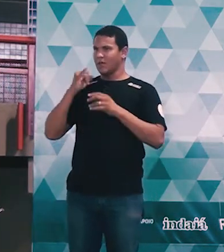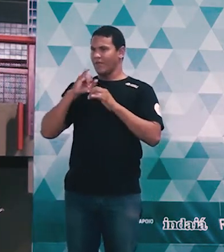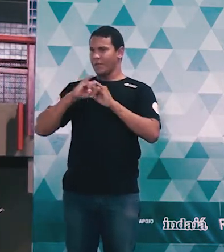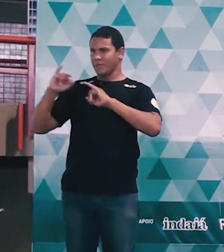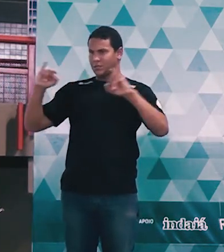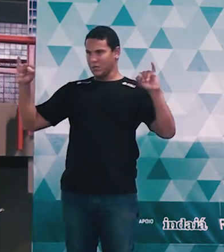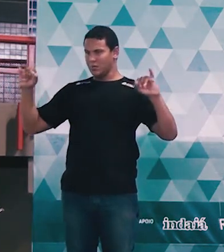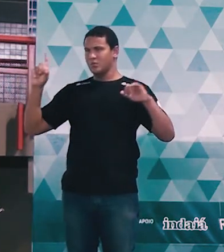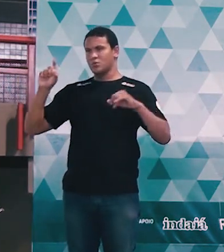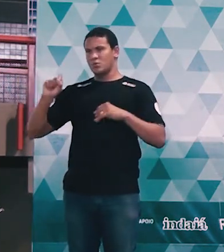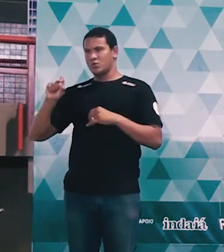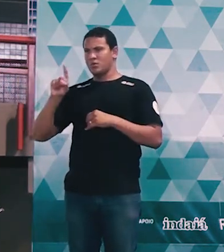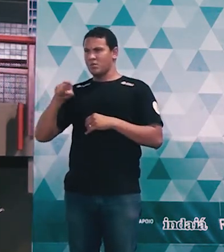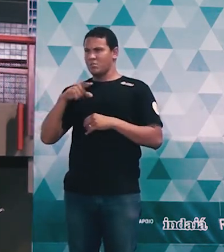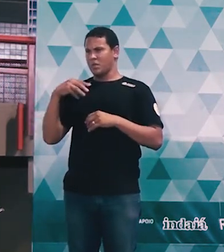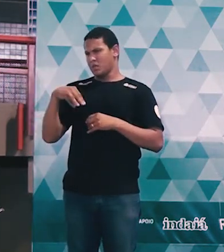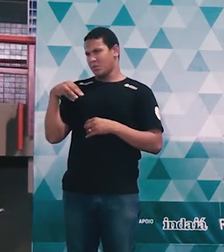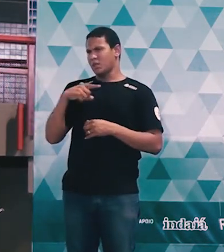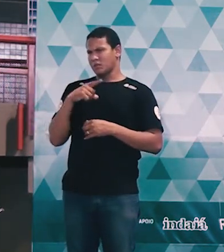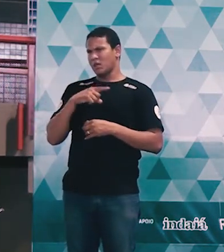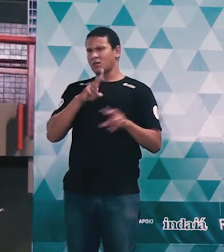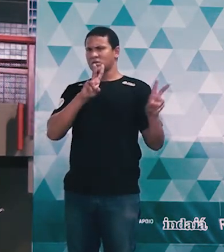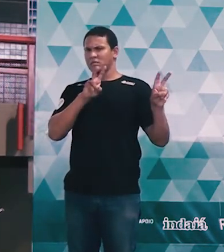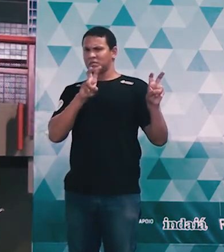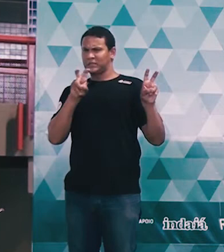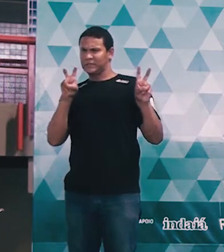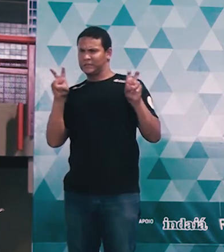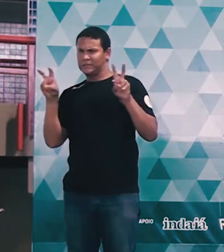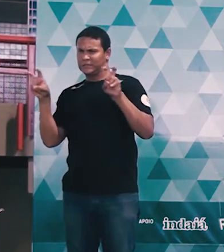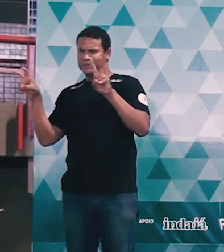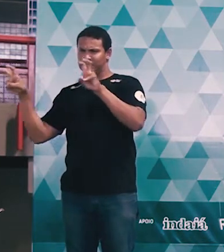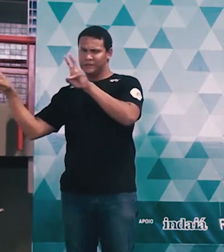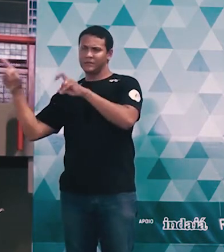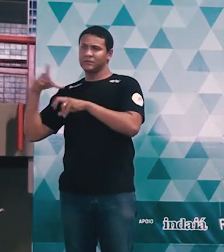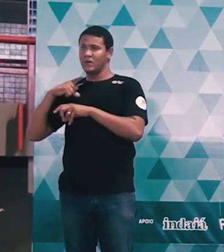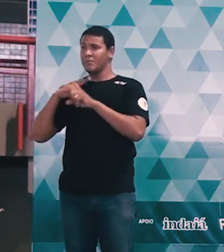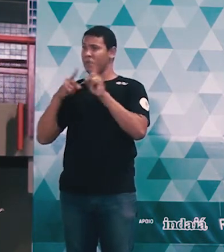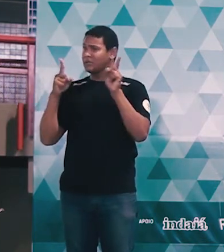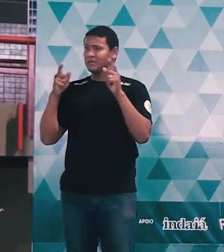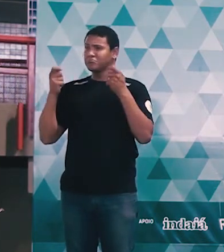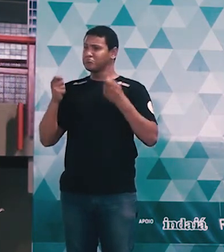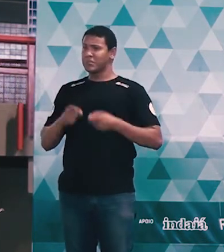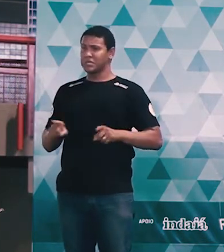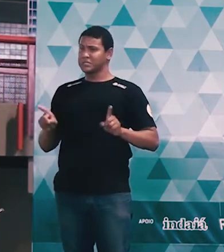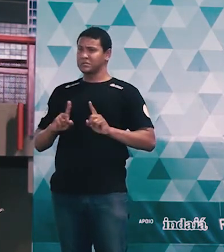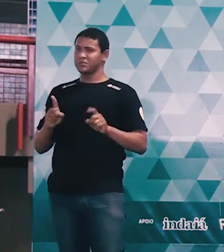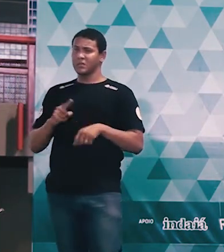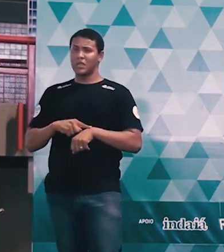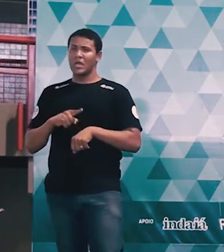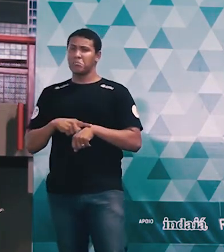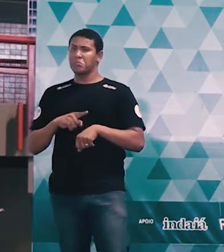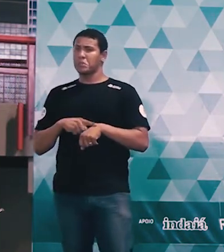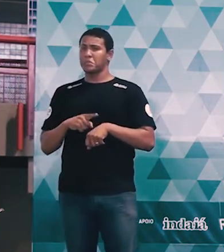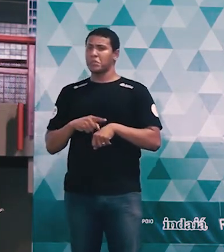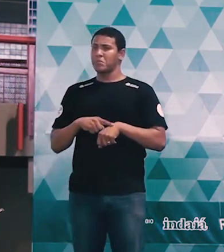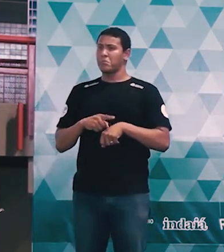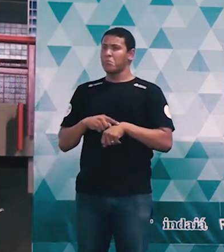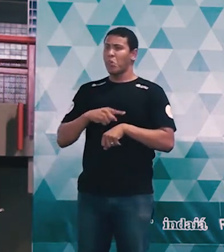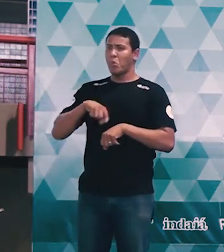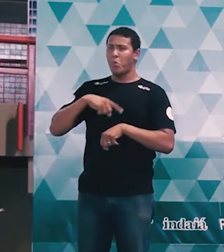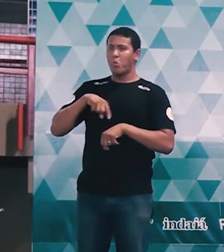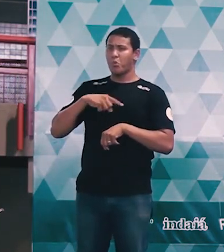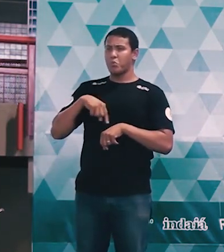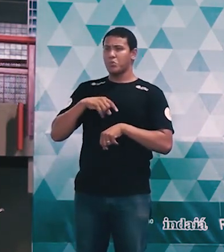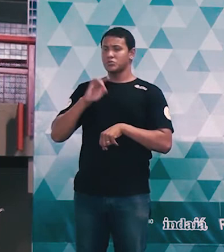tem muitos assuntos para a gente abordar, muita coisa mesmo. Mas eu não preciso gastar tempo com todas as coisas da